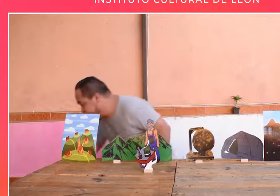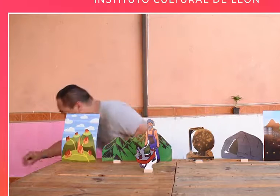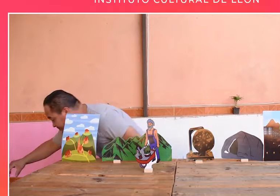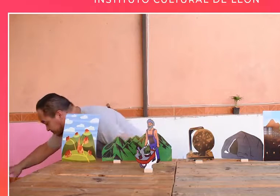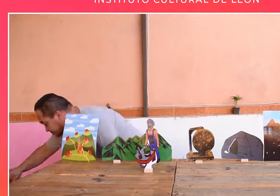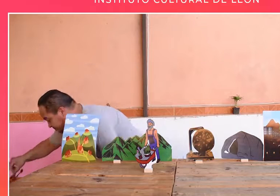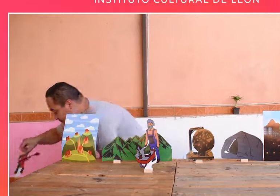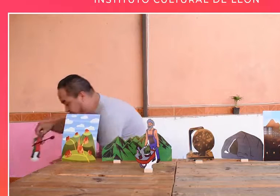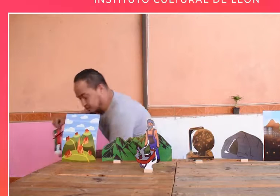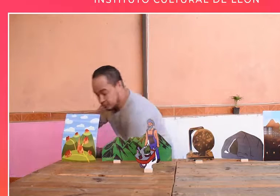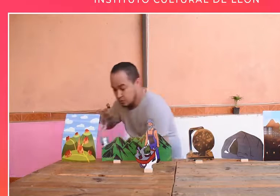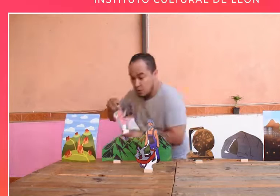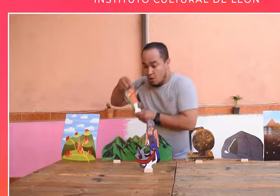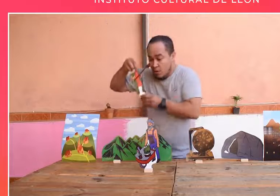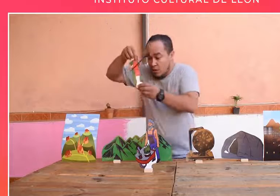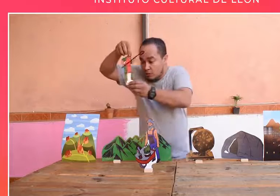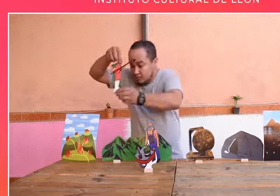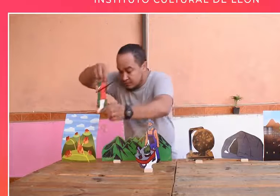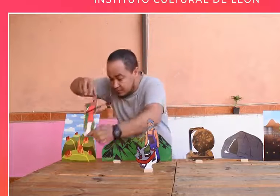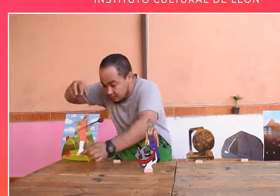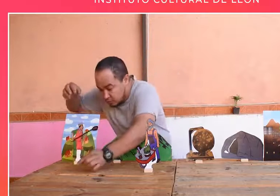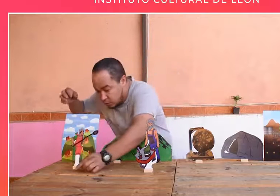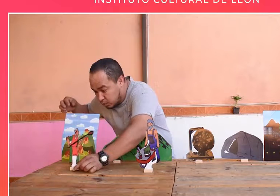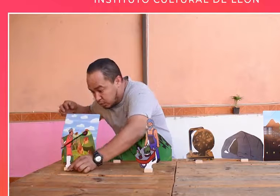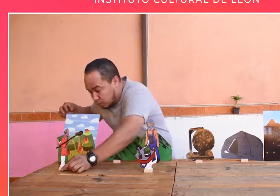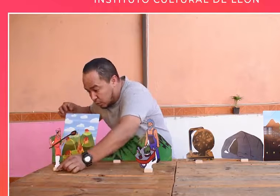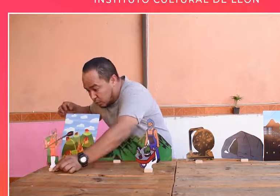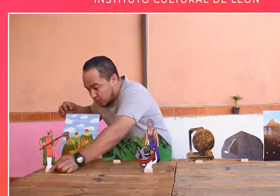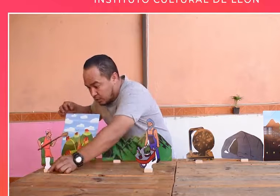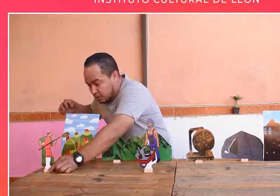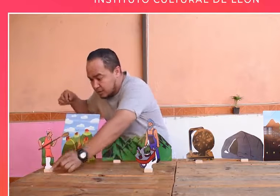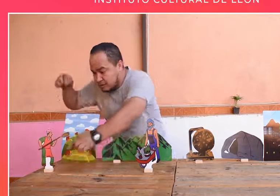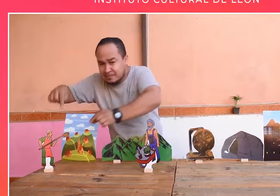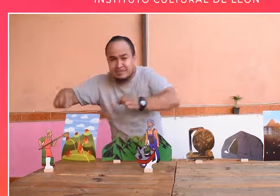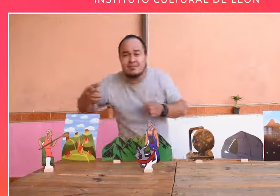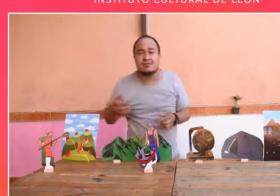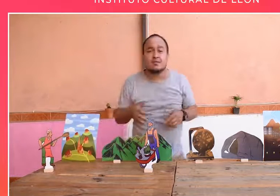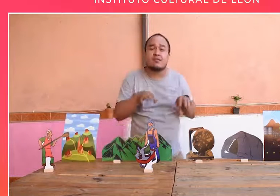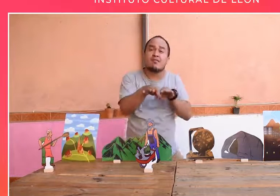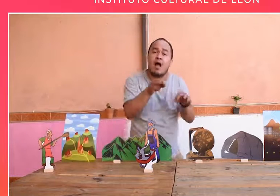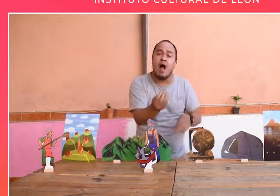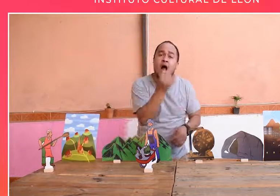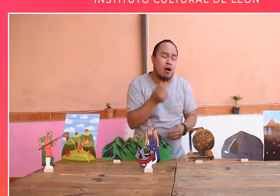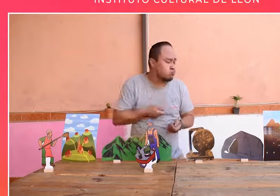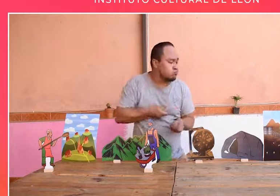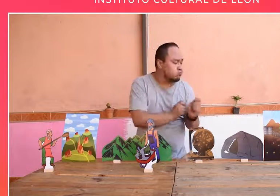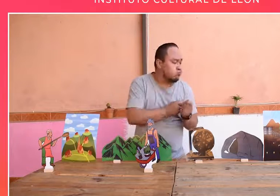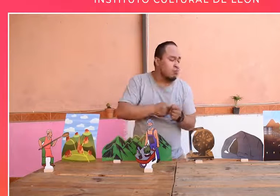También cosechaban y cultivaban sus propios alimentos.